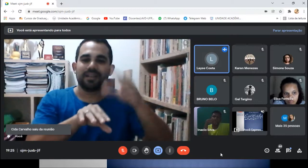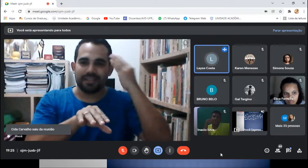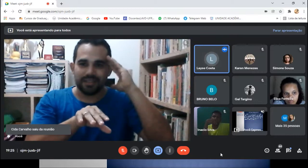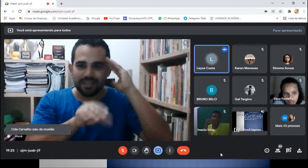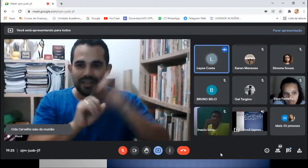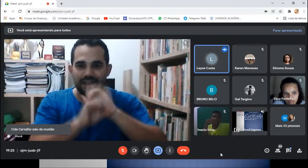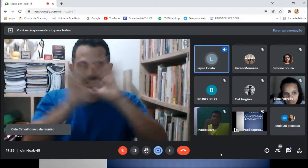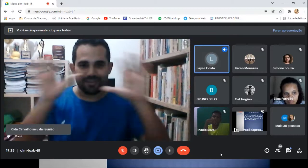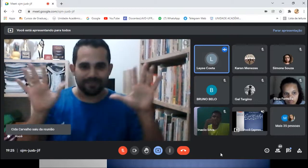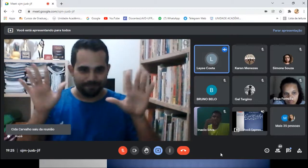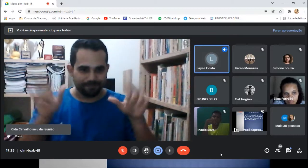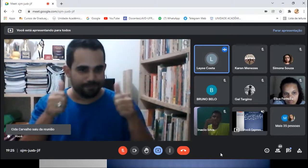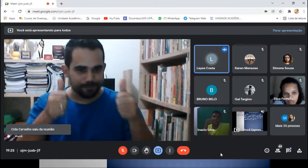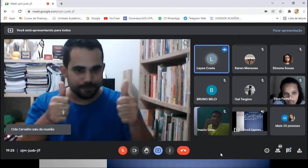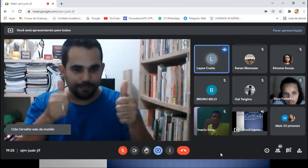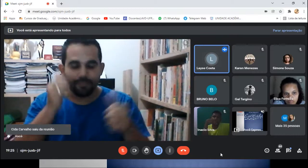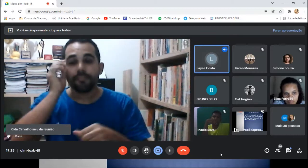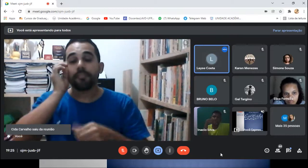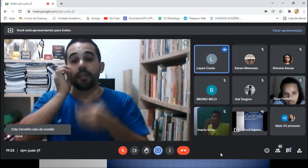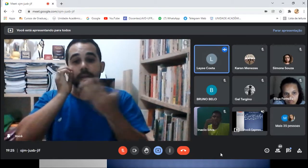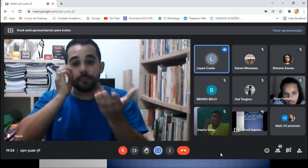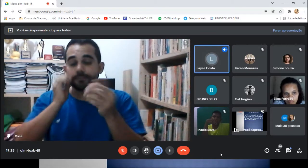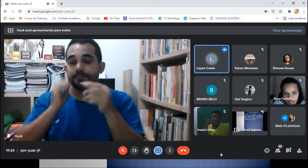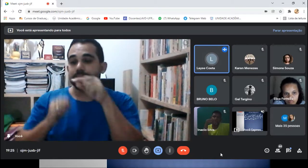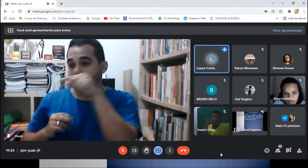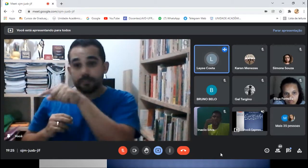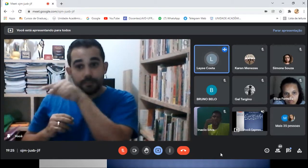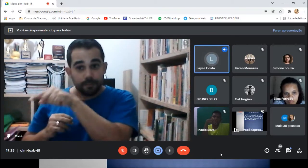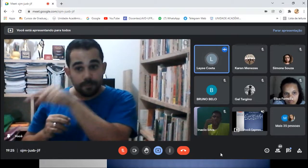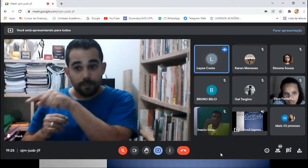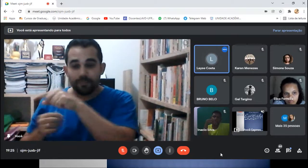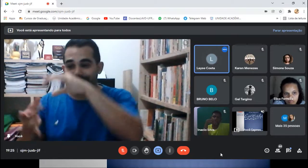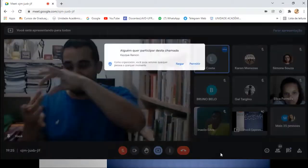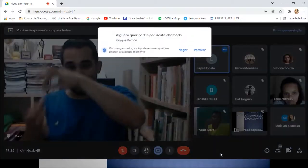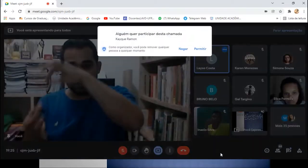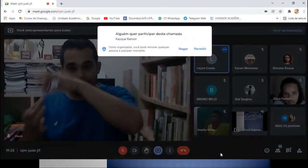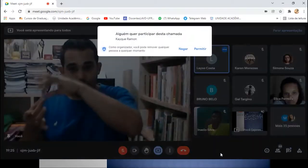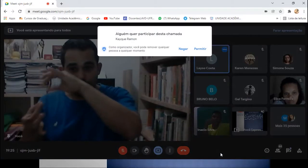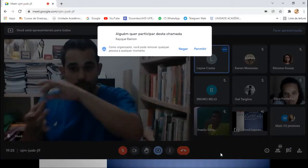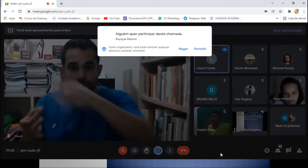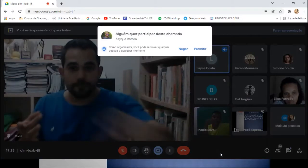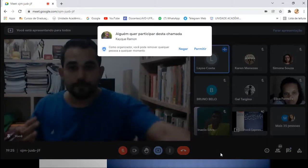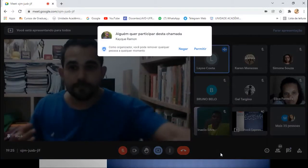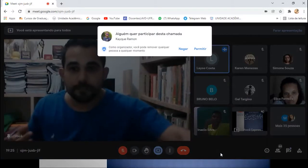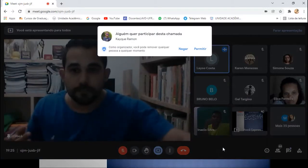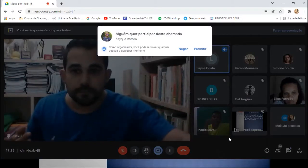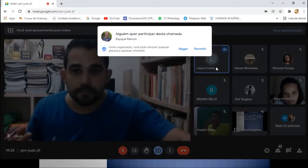né? Então, há toda a metodologia, há toda a investigação científica. Então, a